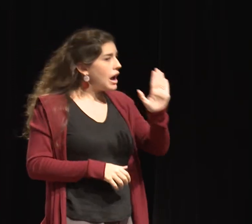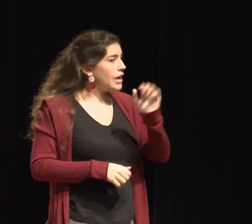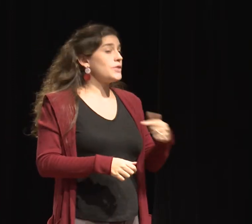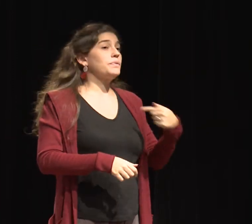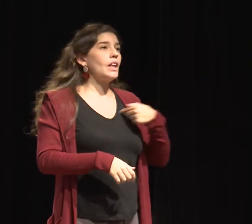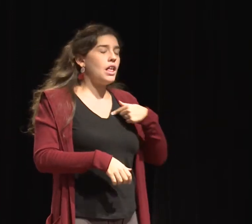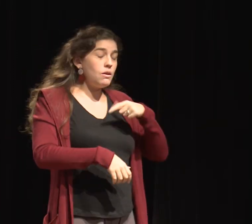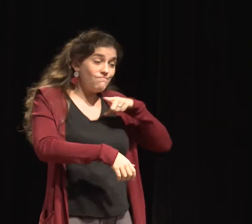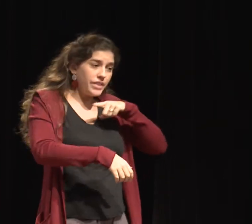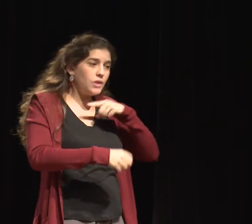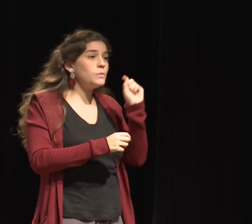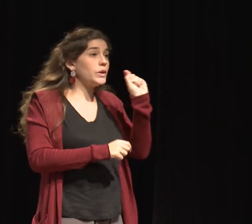ampliando isso.